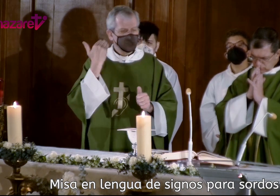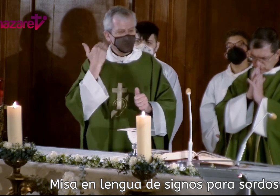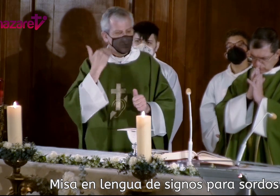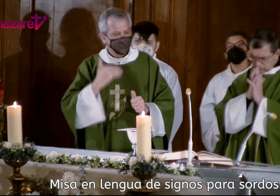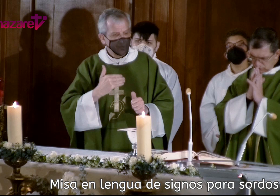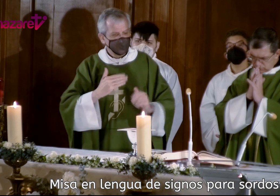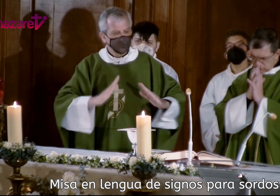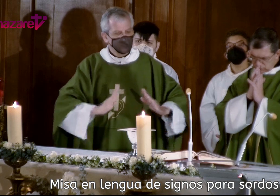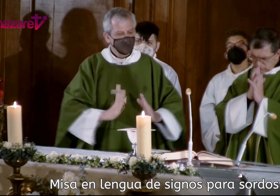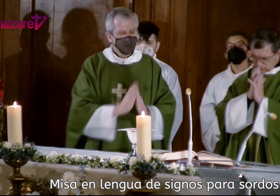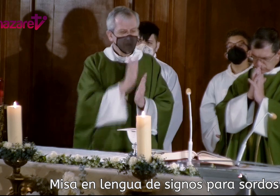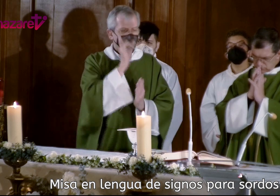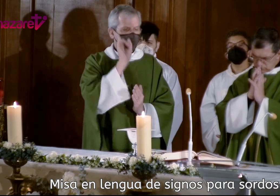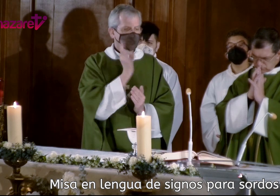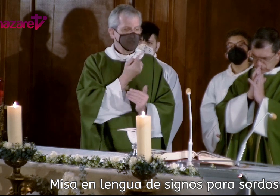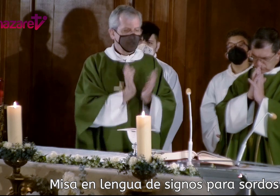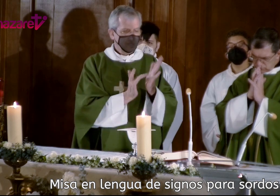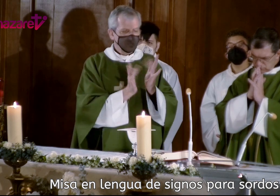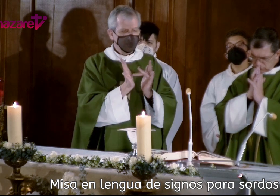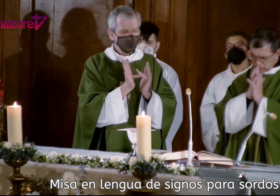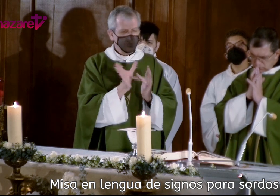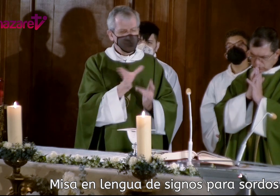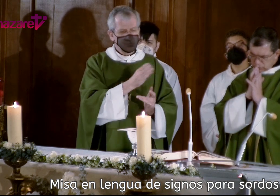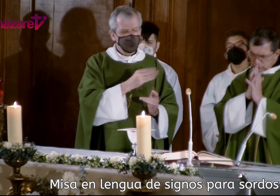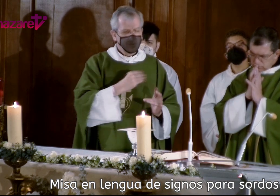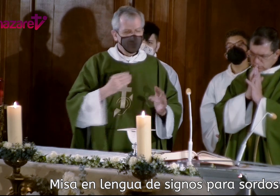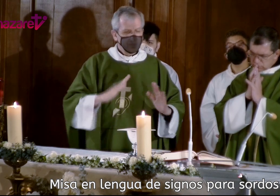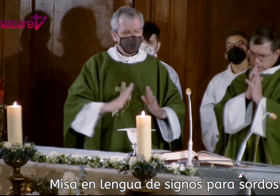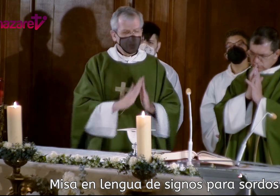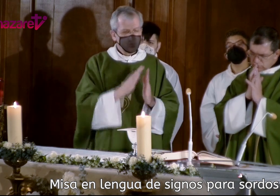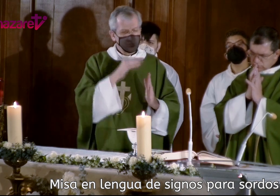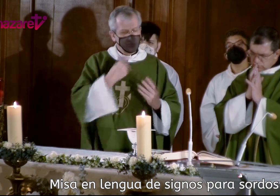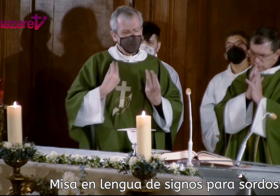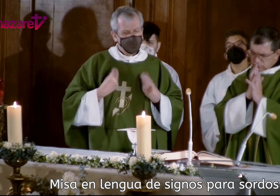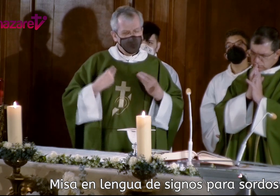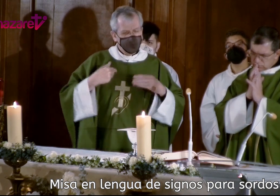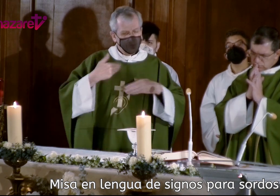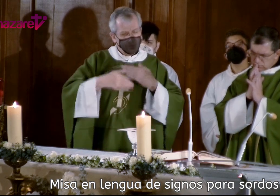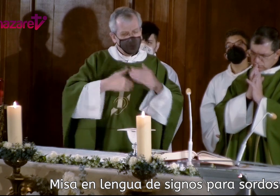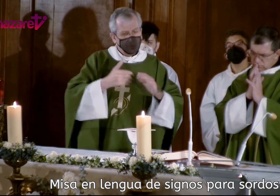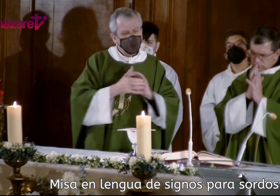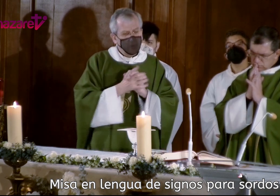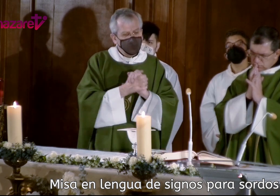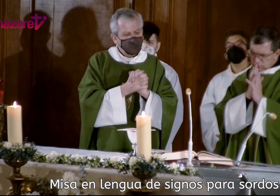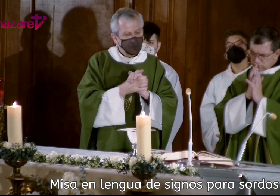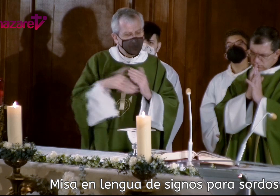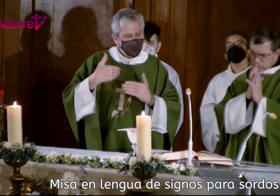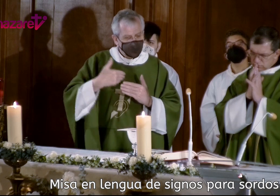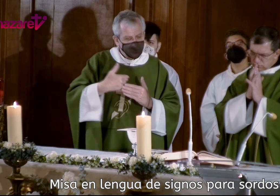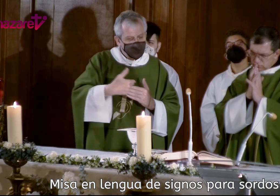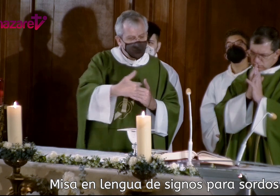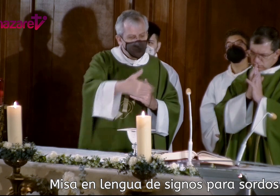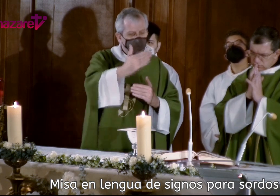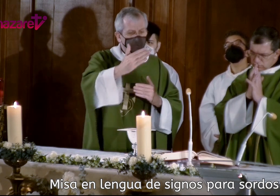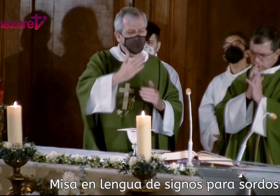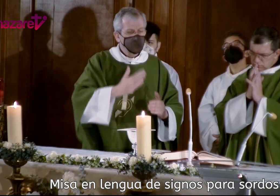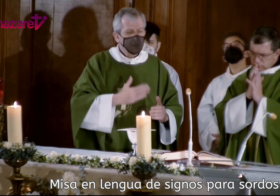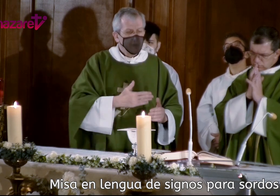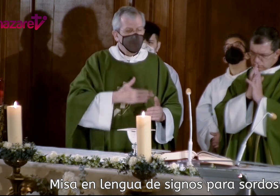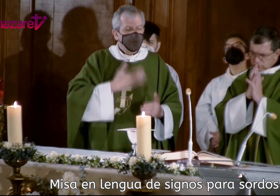los mártires, con Santa Teresita del Niño Jesús y cuantos vivieron en tu amistad a través de los tiempos,